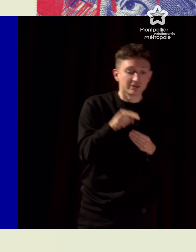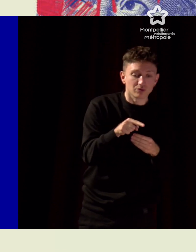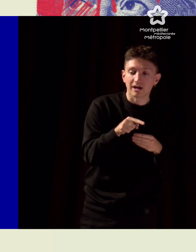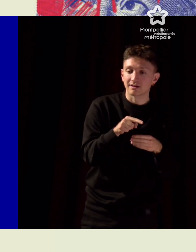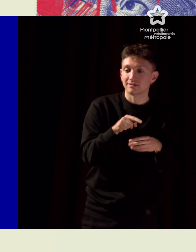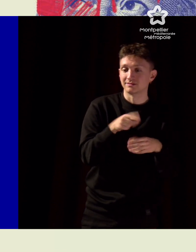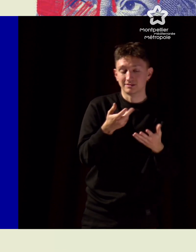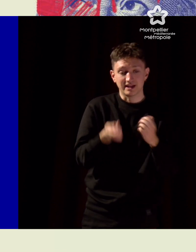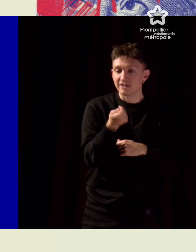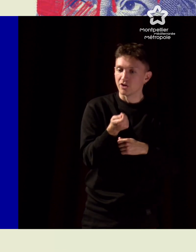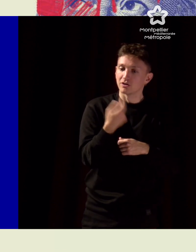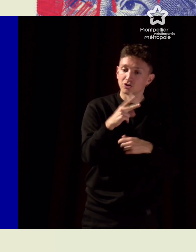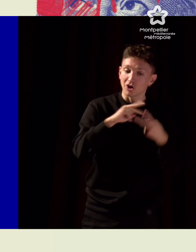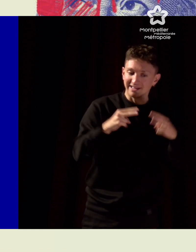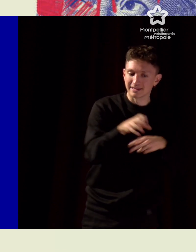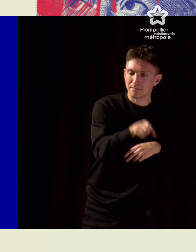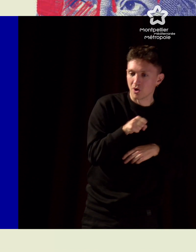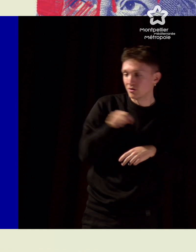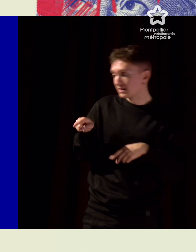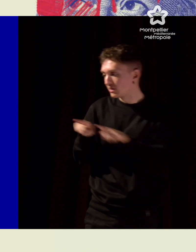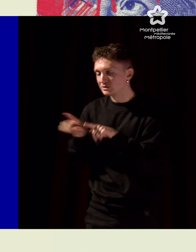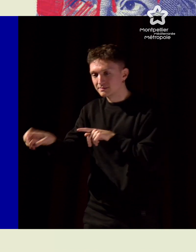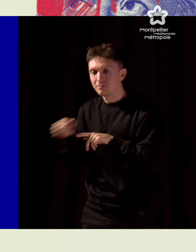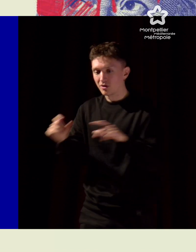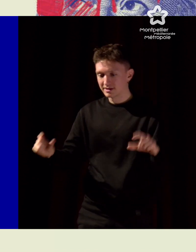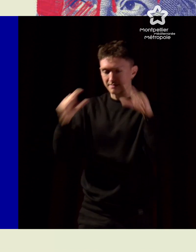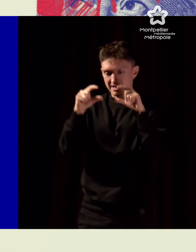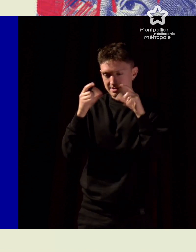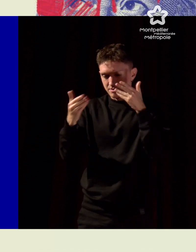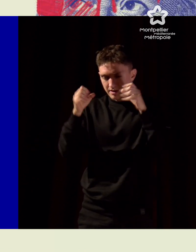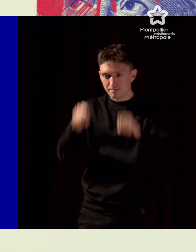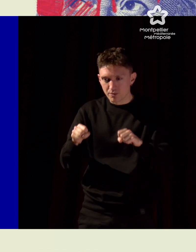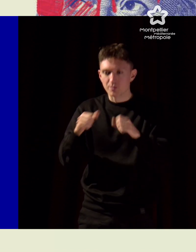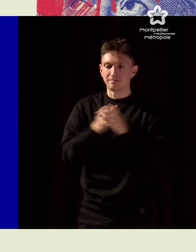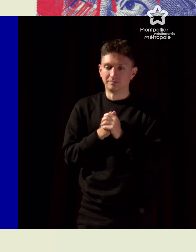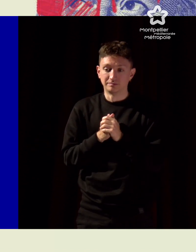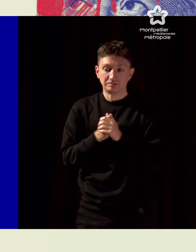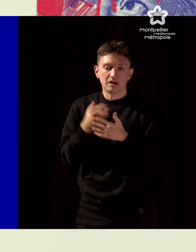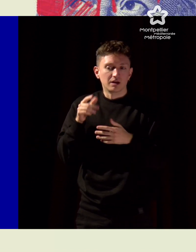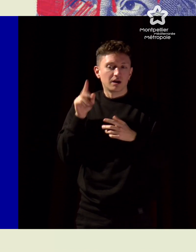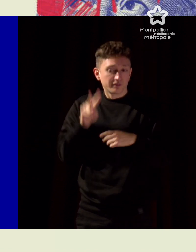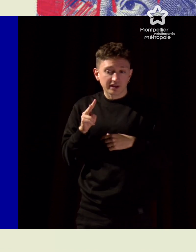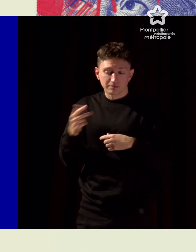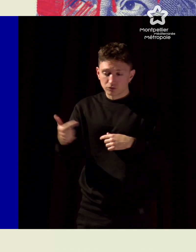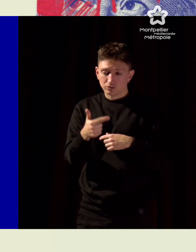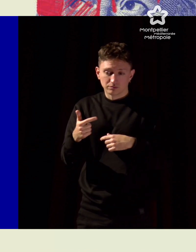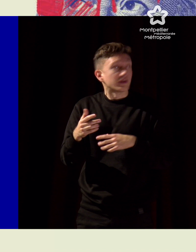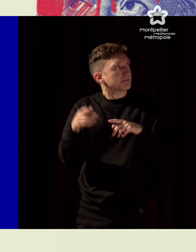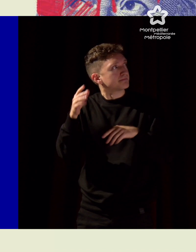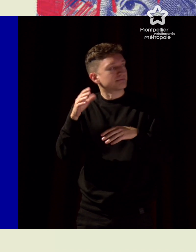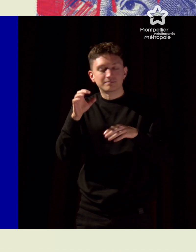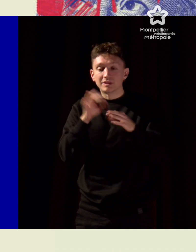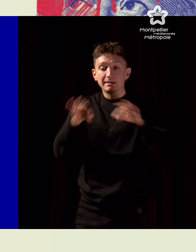Échantillonner, ça veut dire... Alors, dans ces pays-là, pour arriver à travailler, ce sont des anciens pays de l'URSS. Alors, donc, ça a